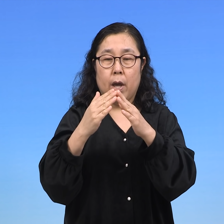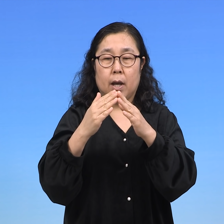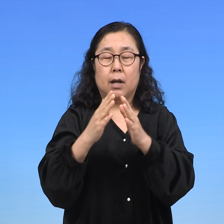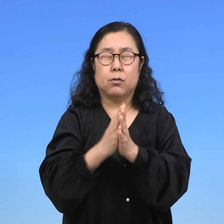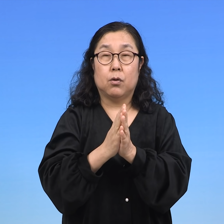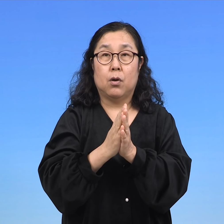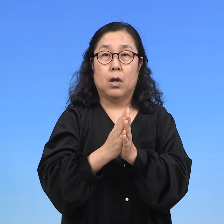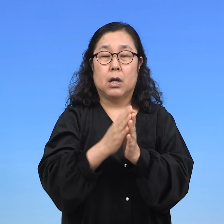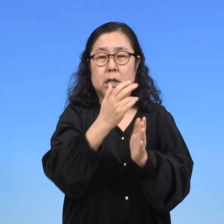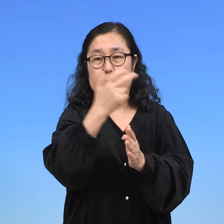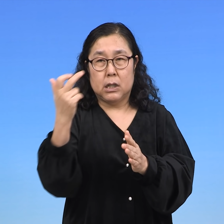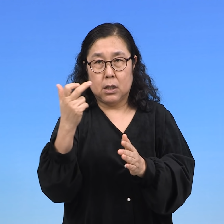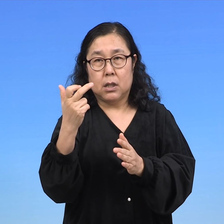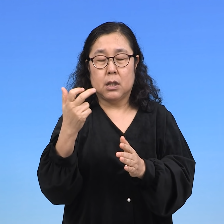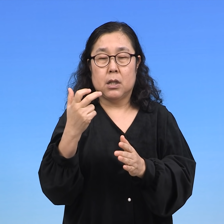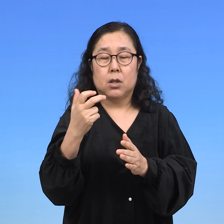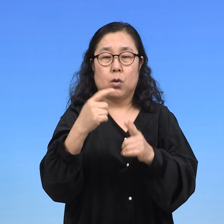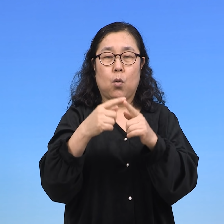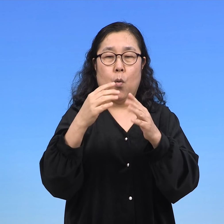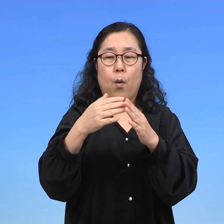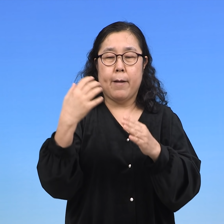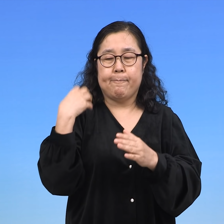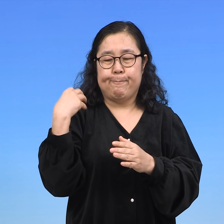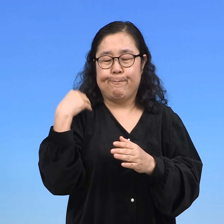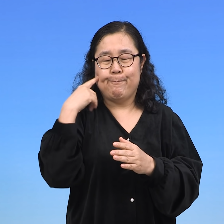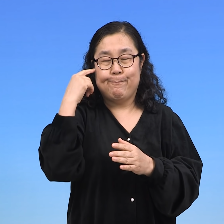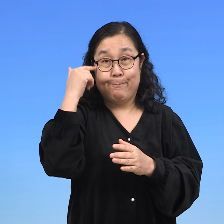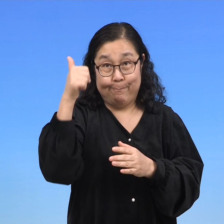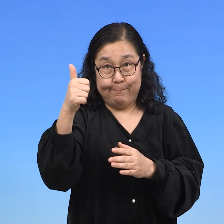규모를 갖춘 교회의 담임 목사,